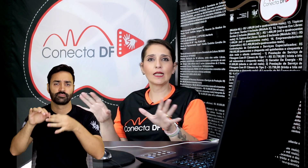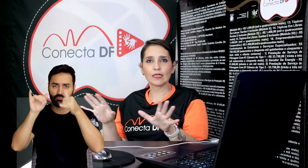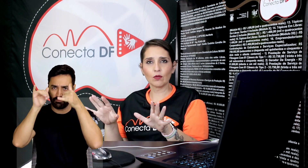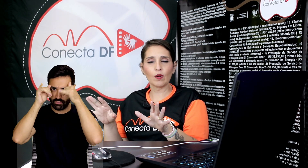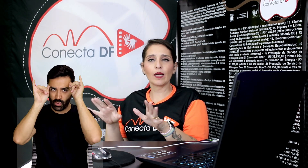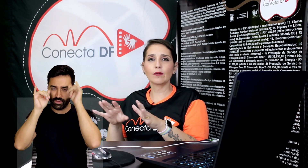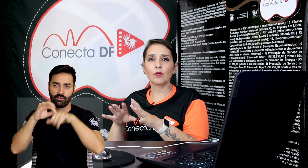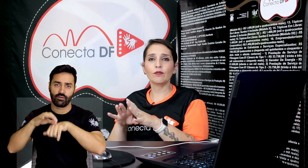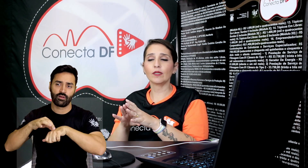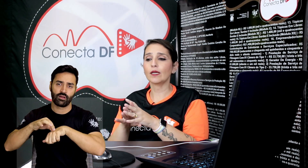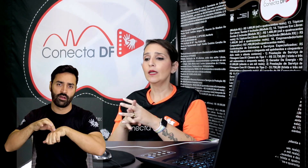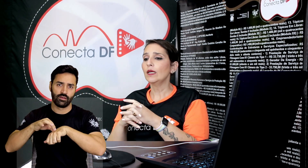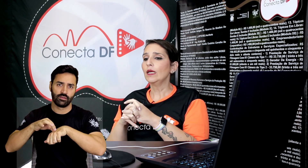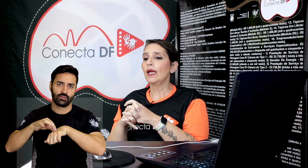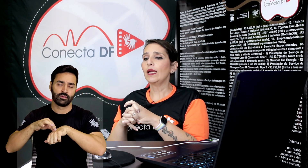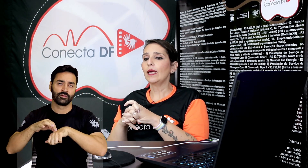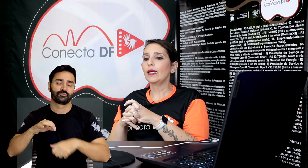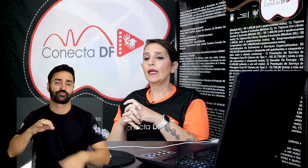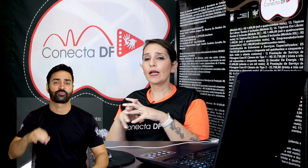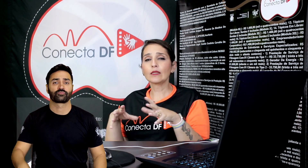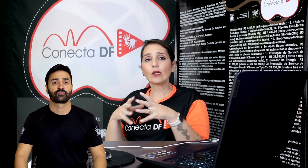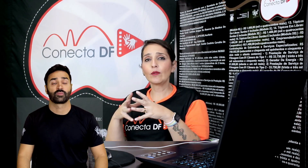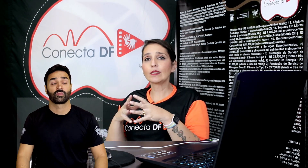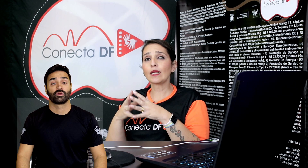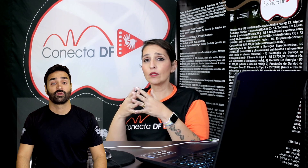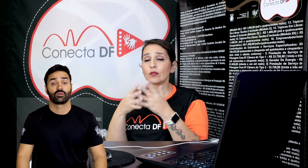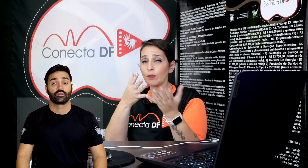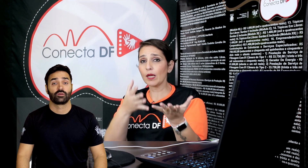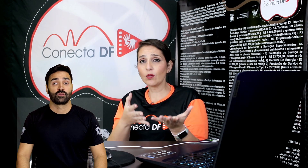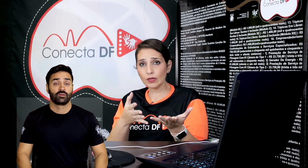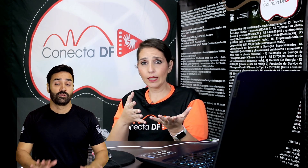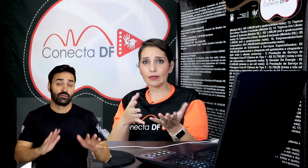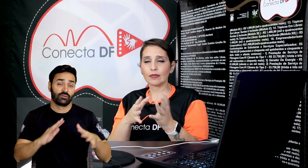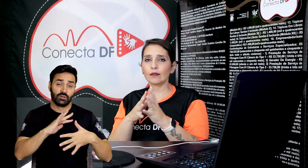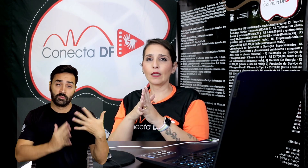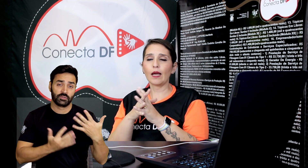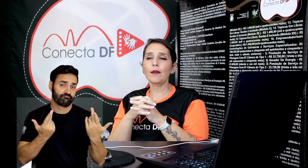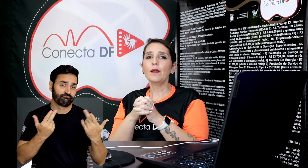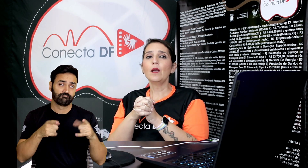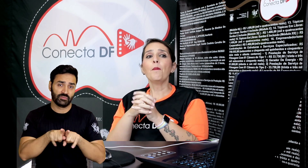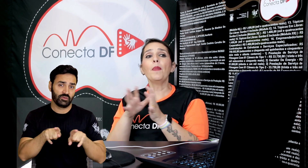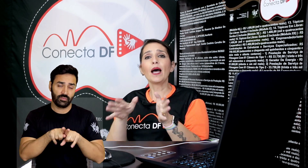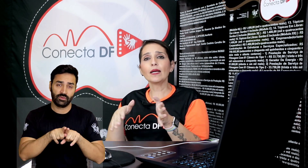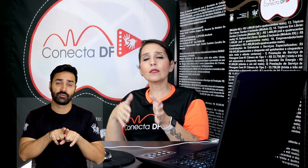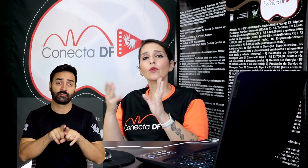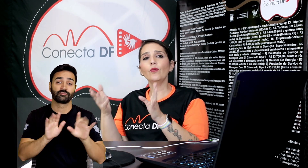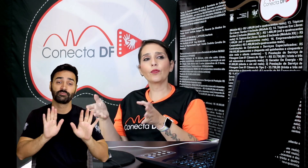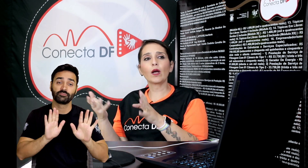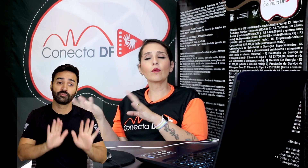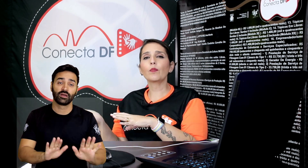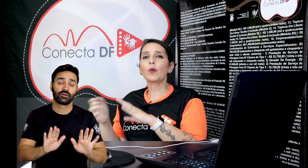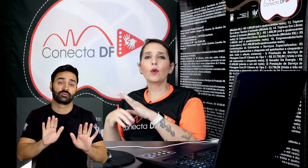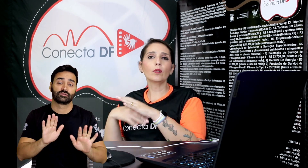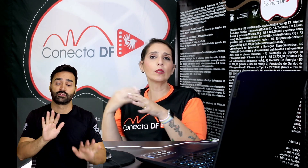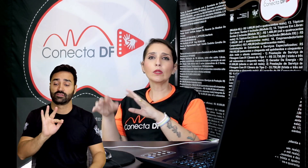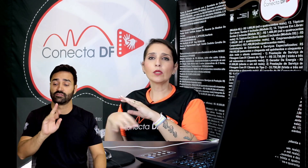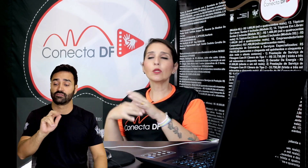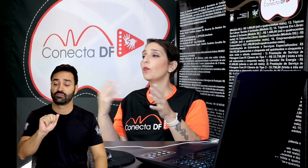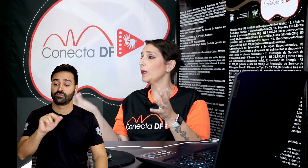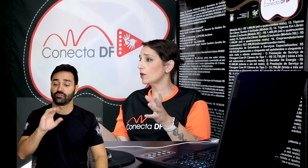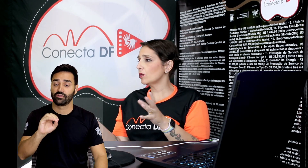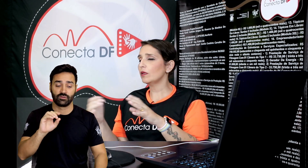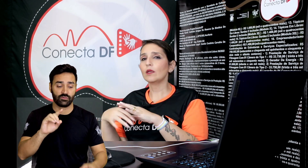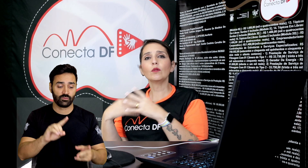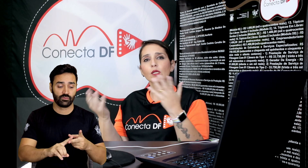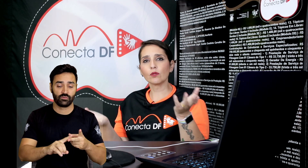essa ligação com a carne bovina. Em relação à língua de sinais, isso também acontece, tá? Mas o frango e o porco e